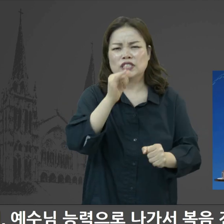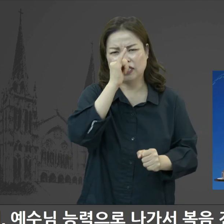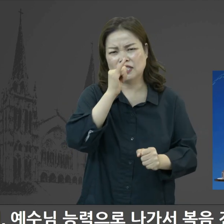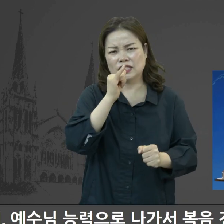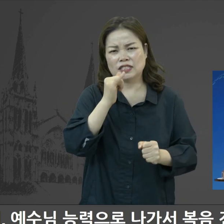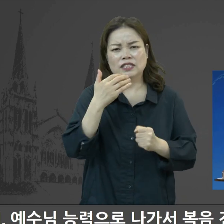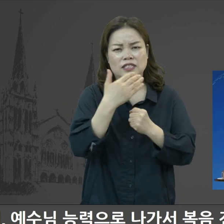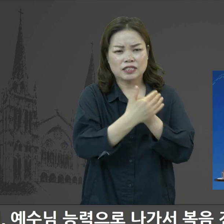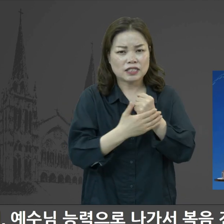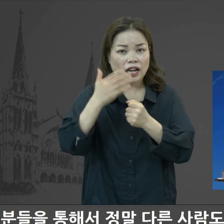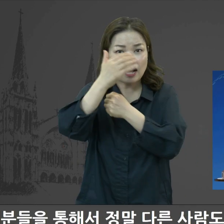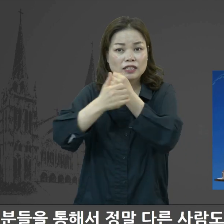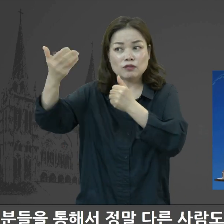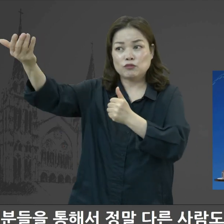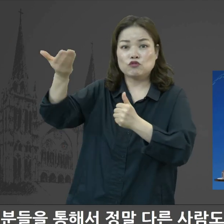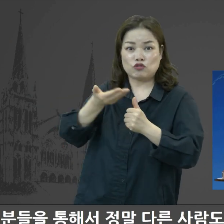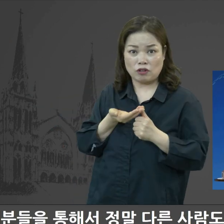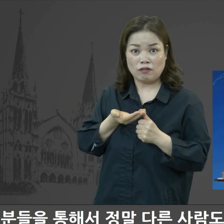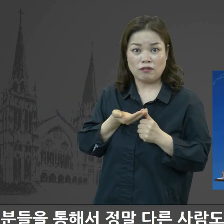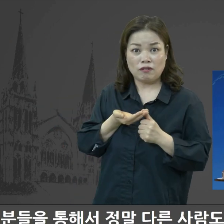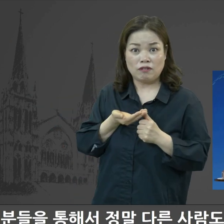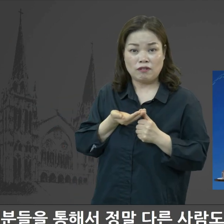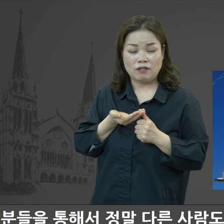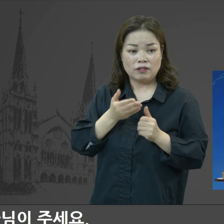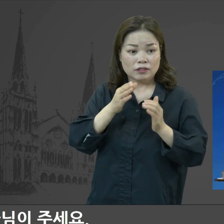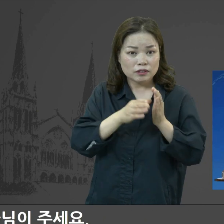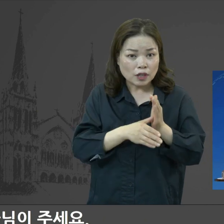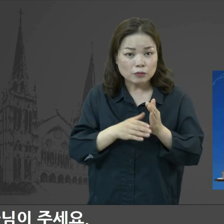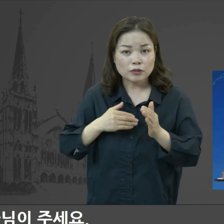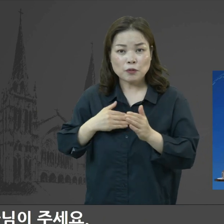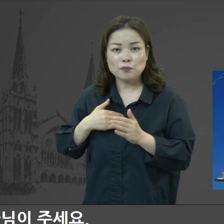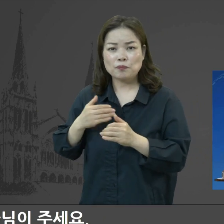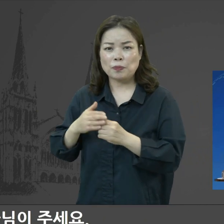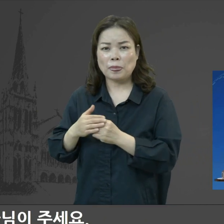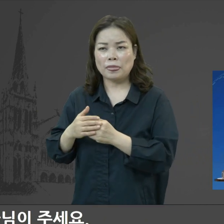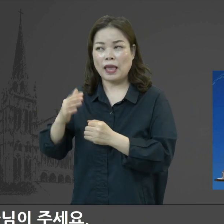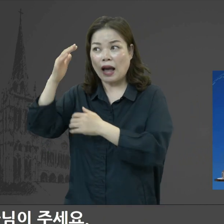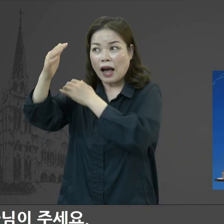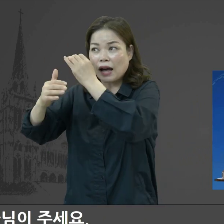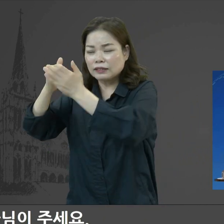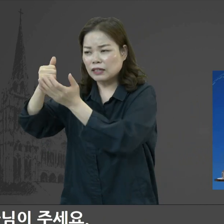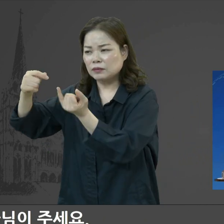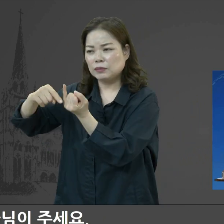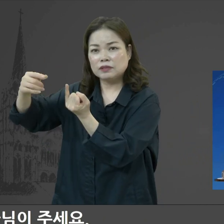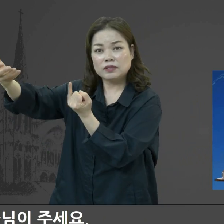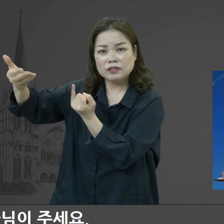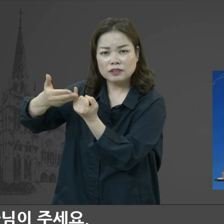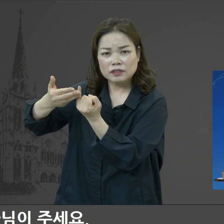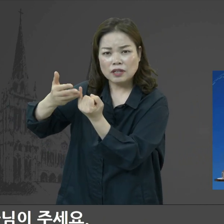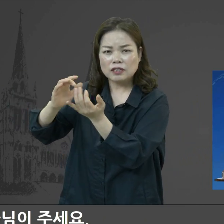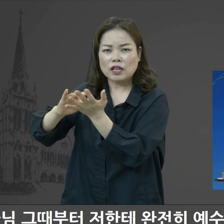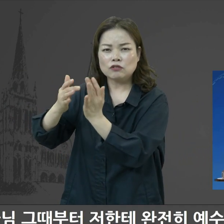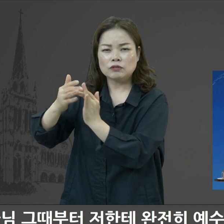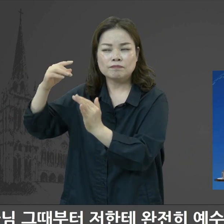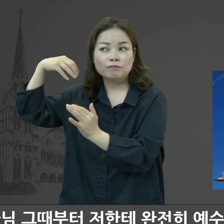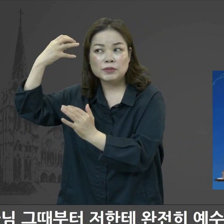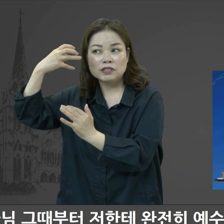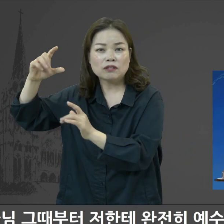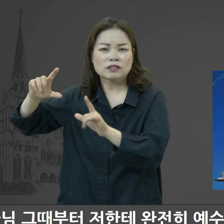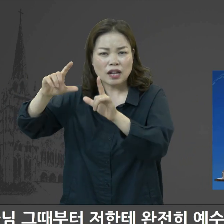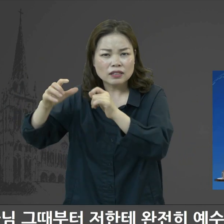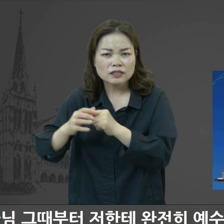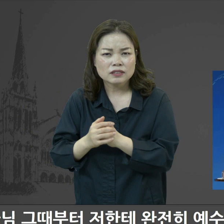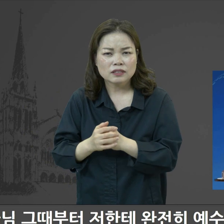그런 은혜들을 하나님이 주세요. 하나님 그때부터 저한테 완전히 예수님한테만 미쳐 살게 하셨어요.